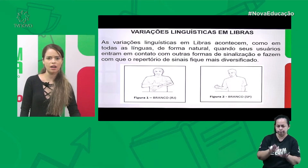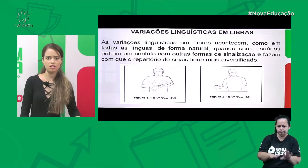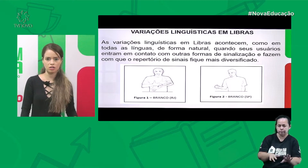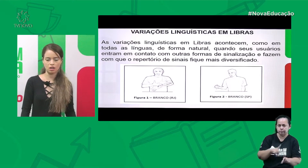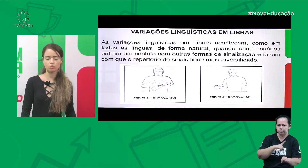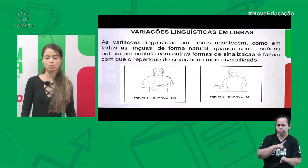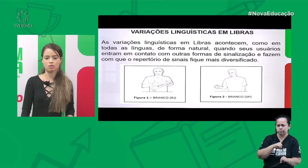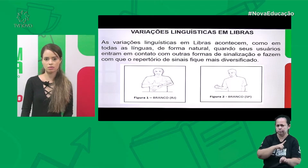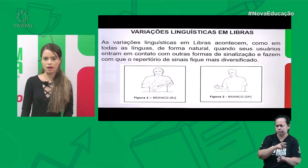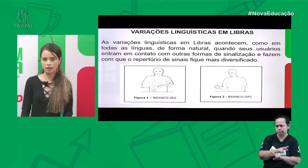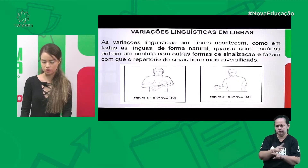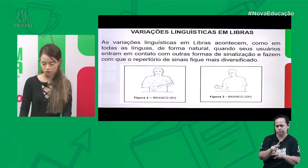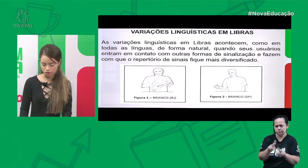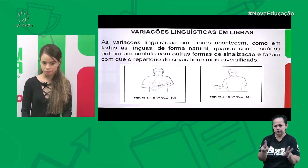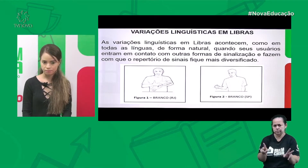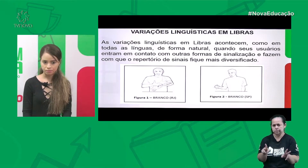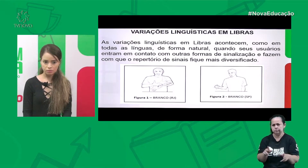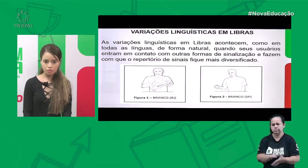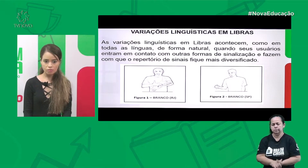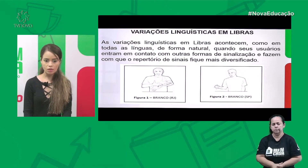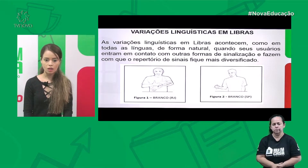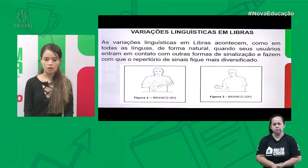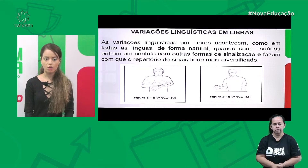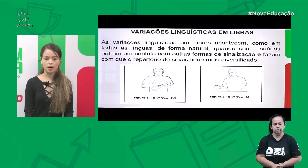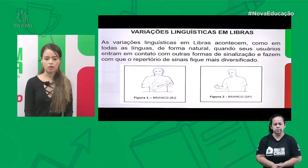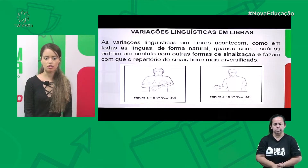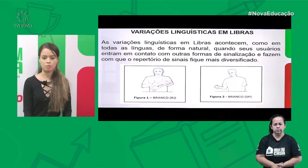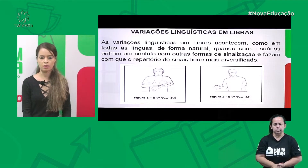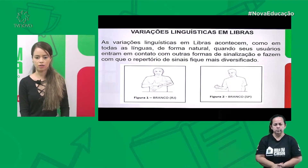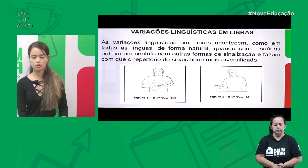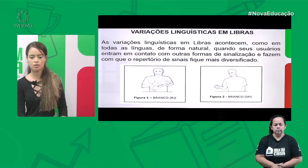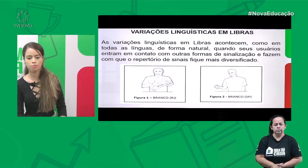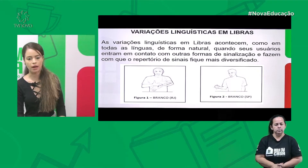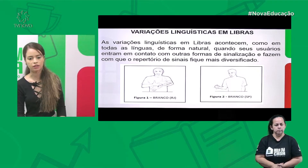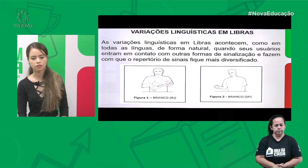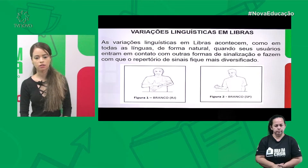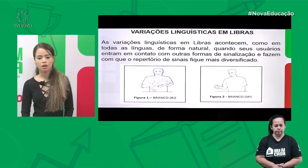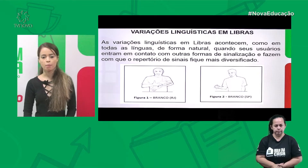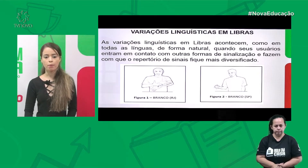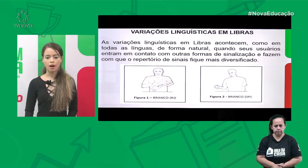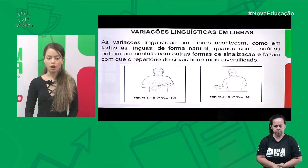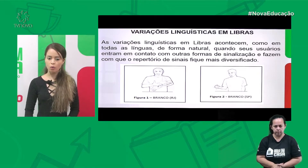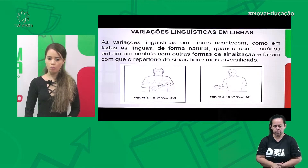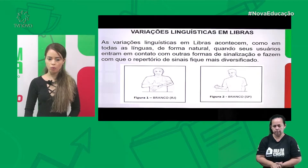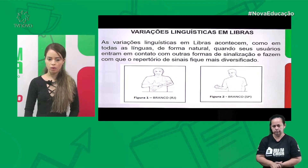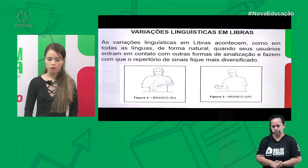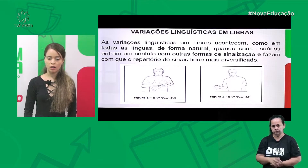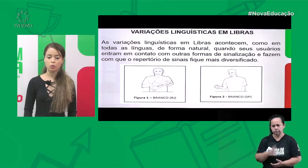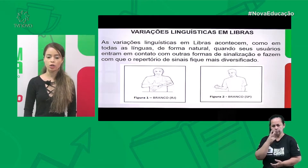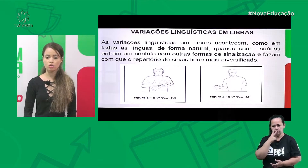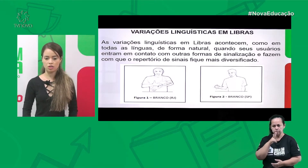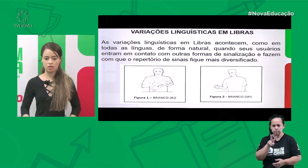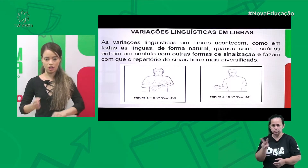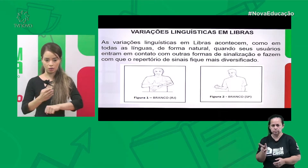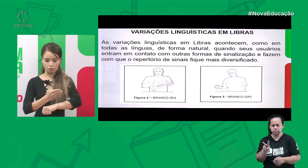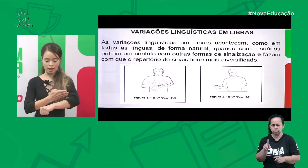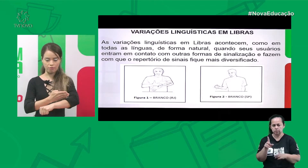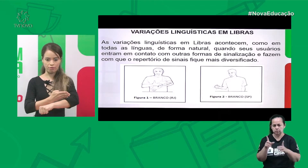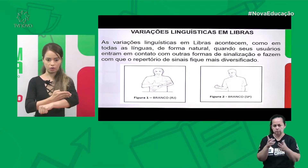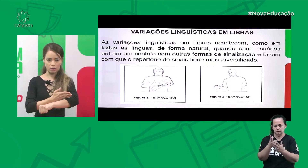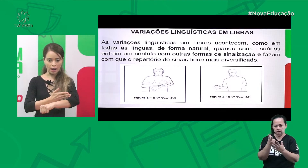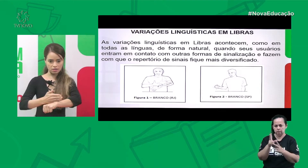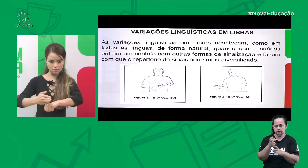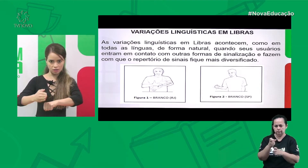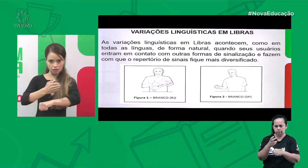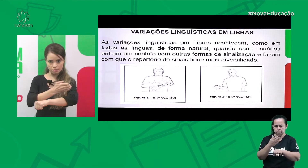cada região e dos seus falantes. Então, aí nós temos aí duas imagens. Branco, que no Rio de Janeiro é